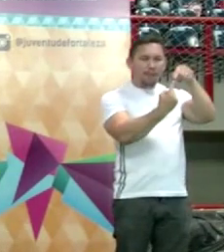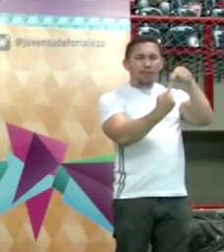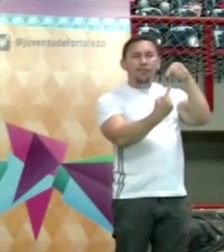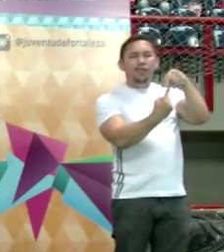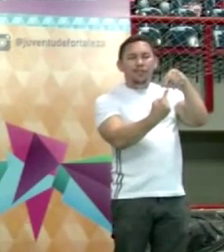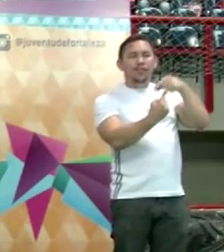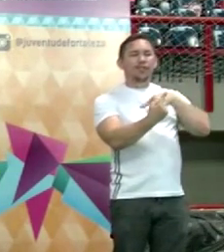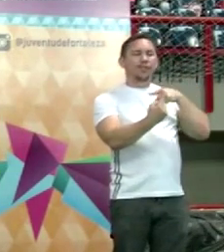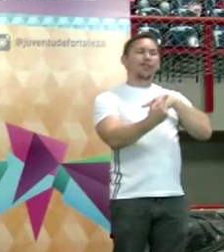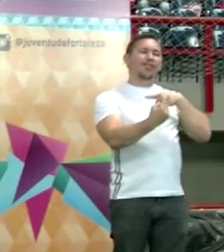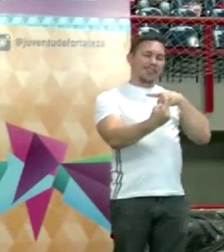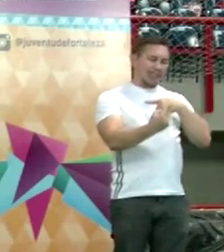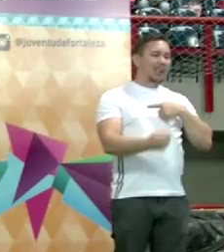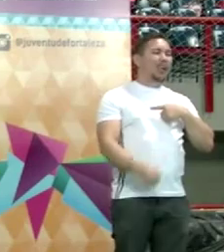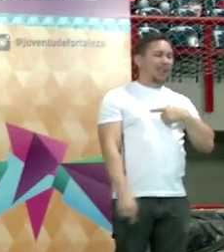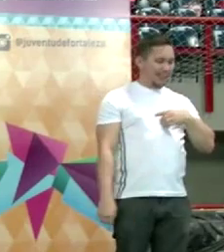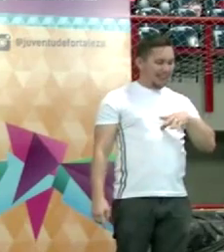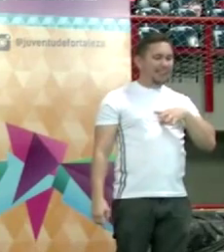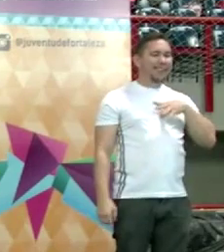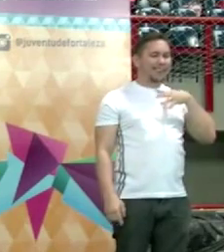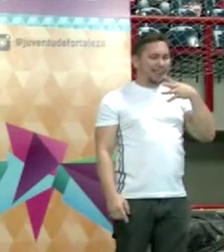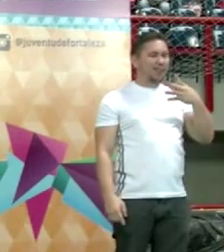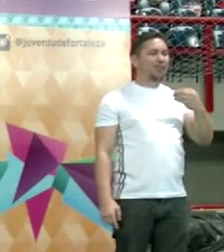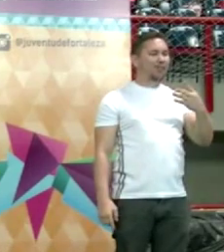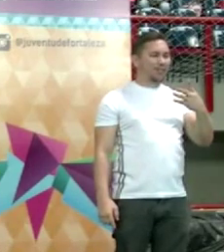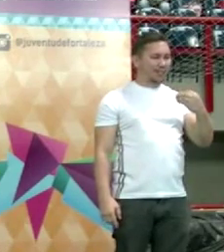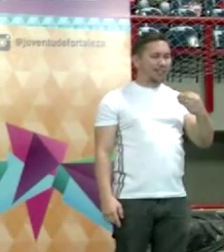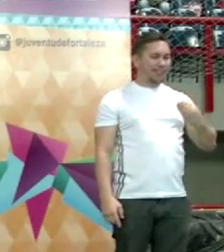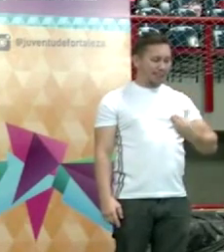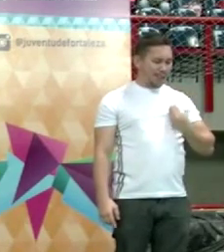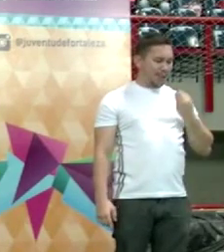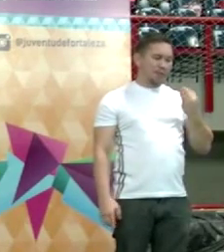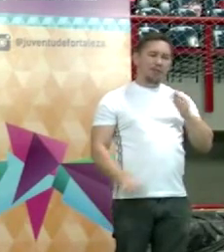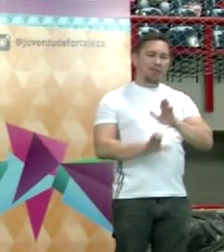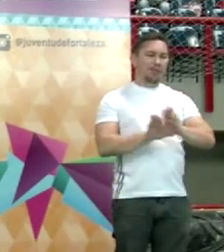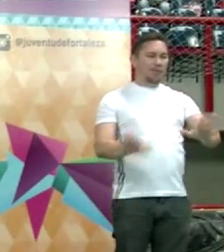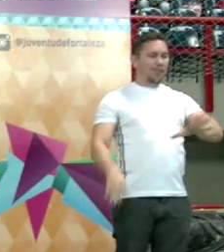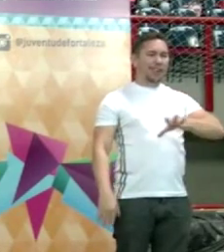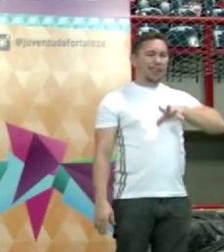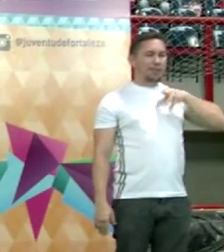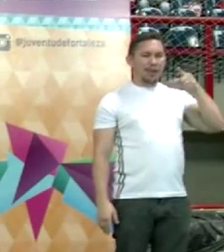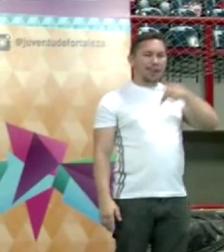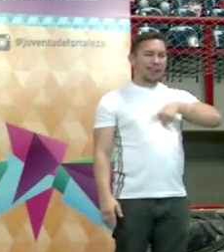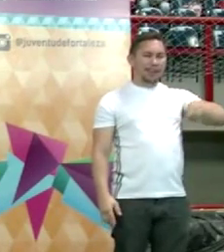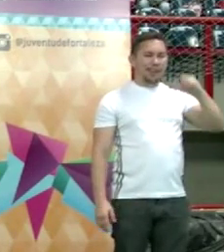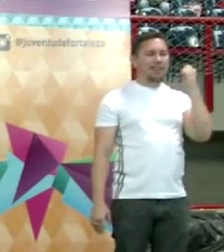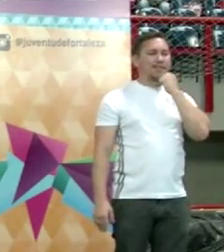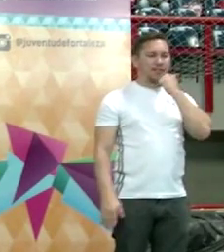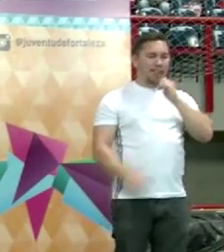é de muita ousadia. E a vida é feita para quem é ousado.